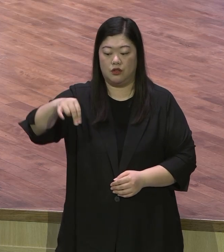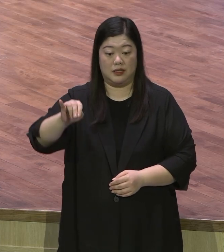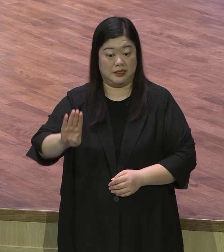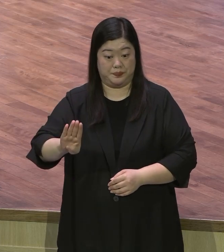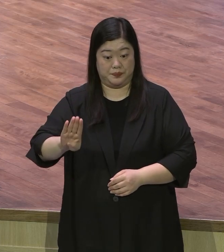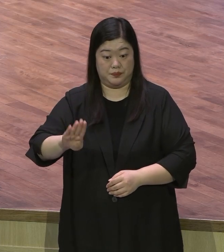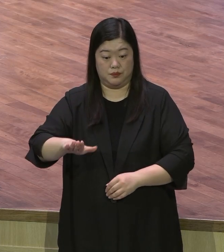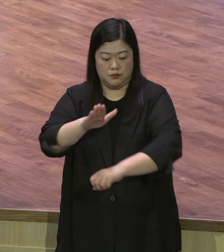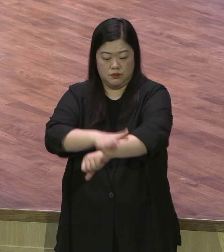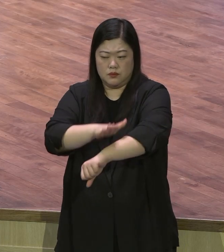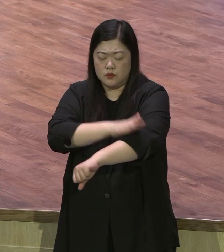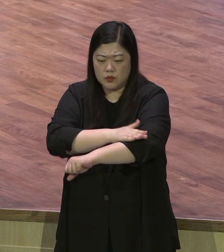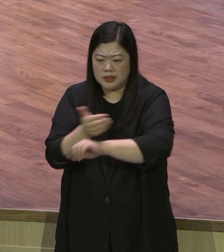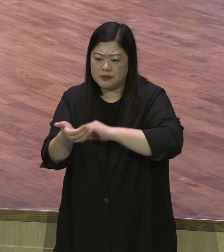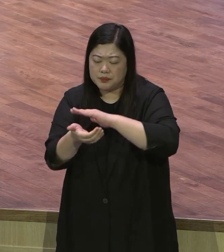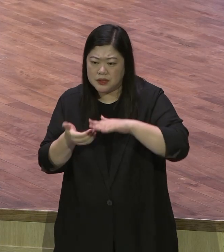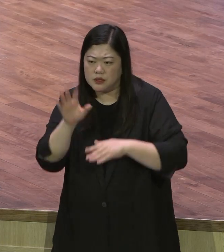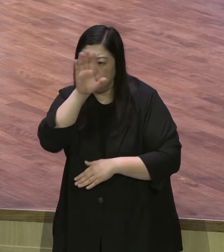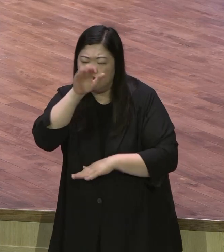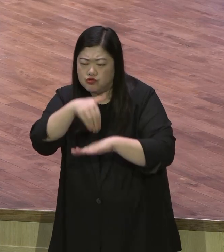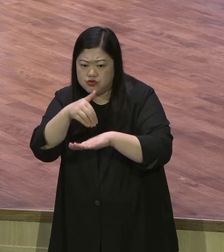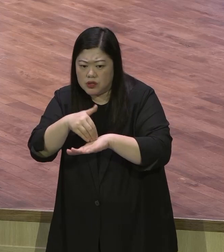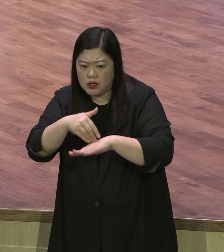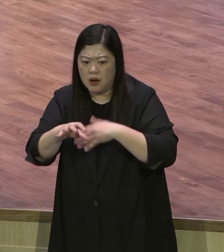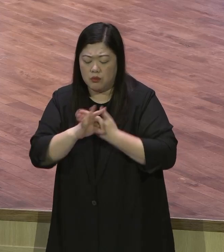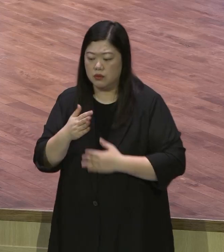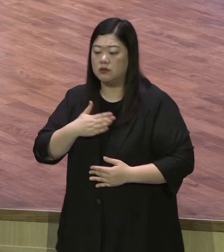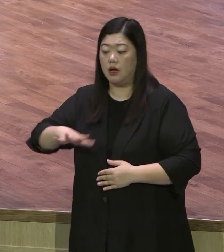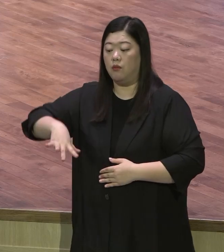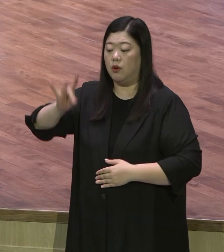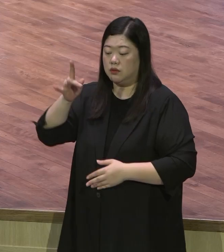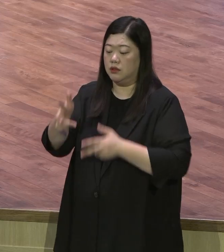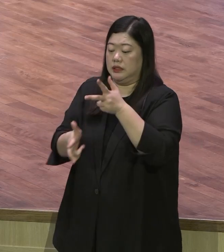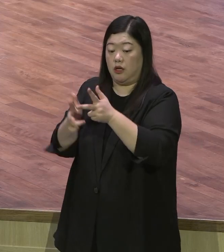롤 모델이 돼야 된다. 우리 후대들에게 증거를 가지고,